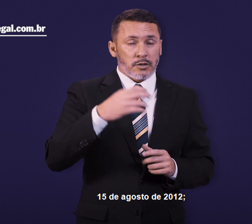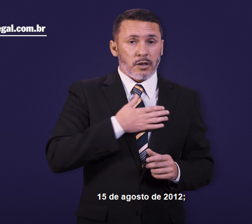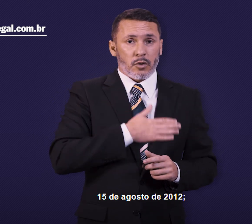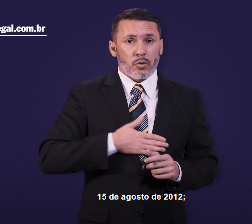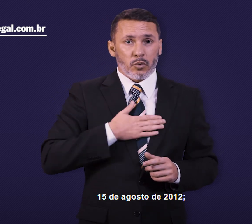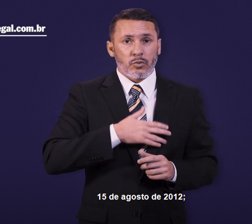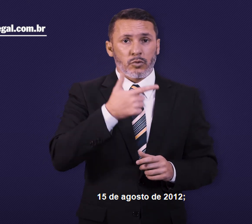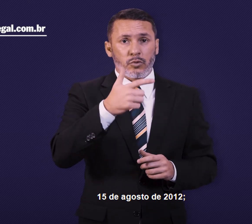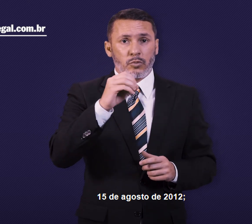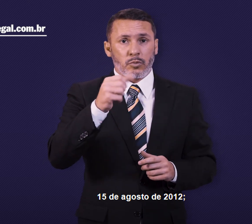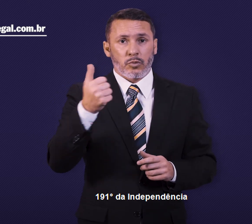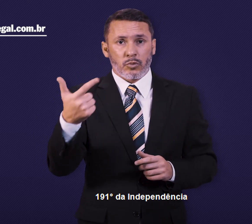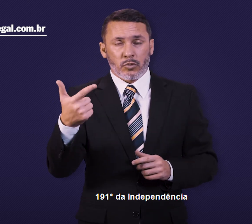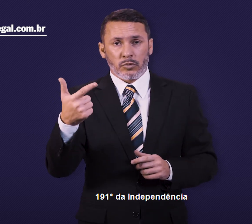de 2012,